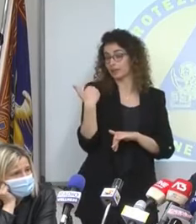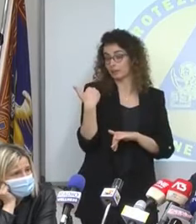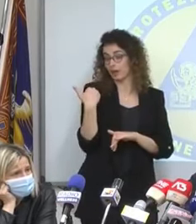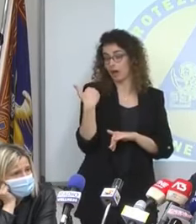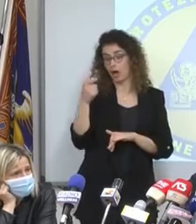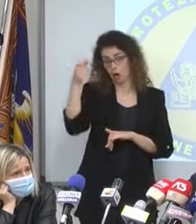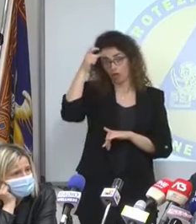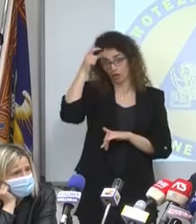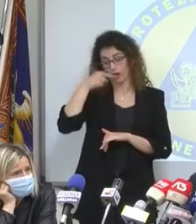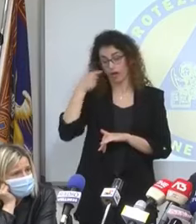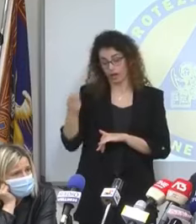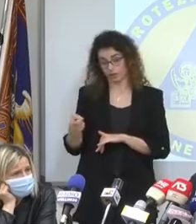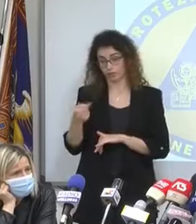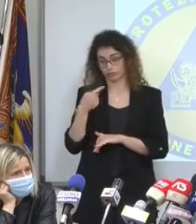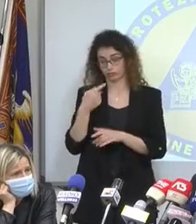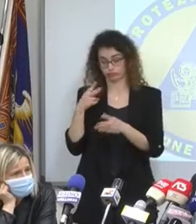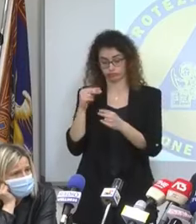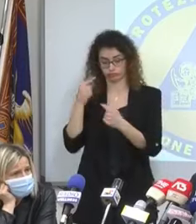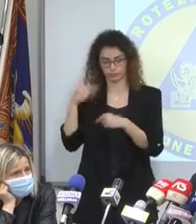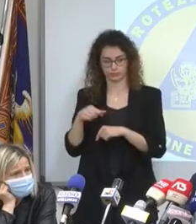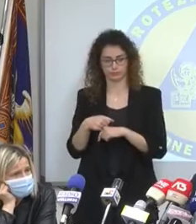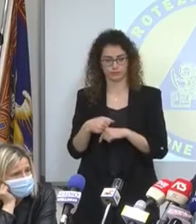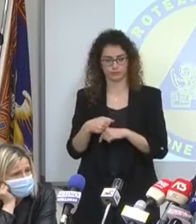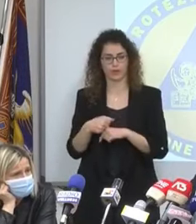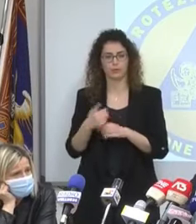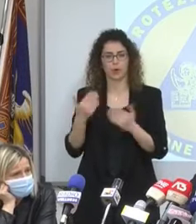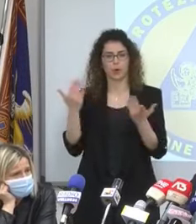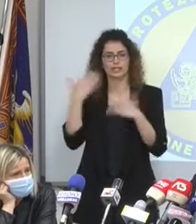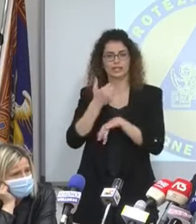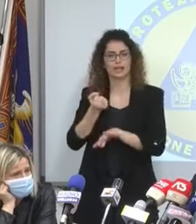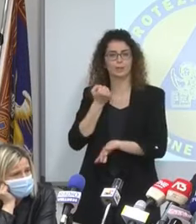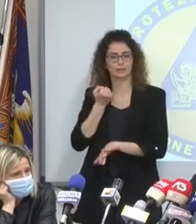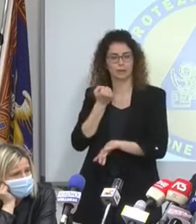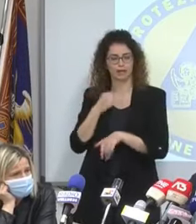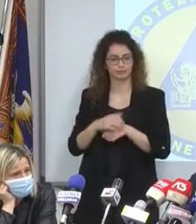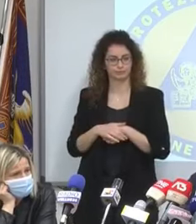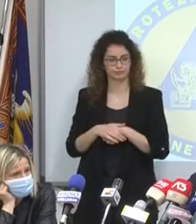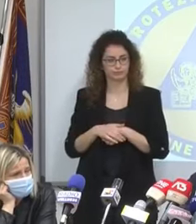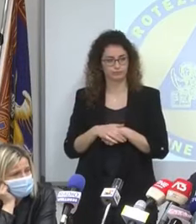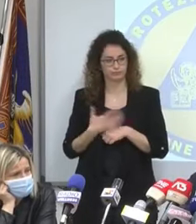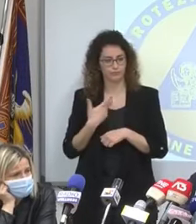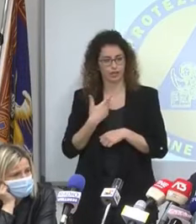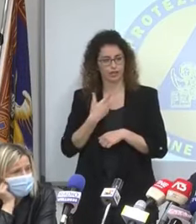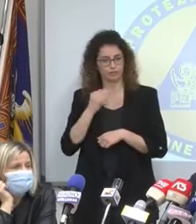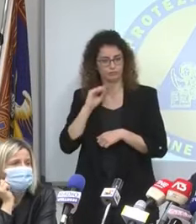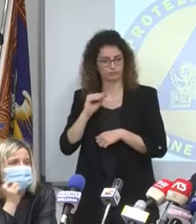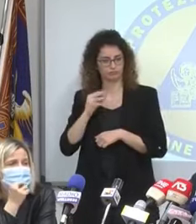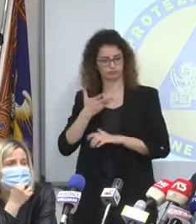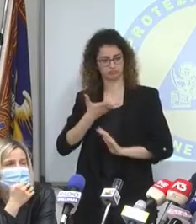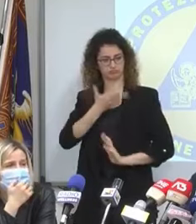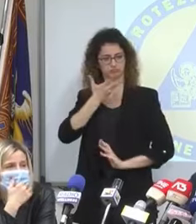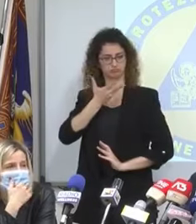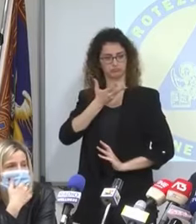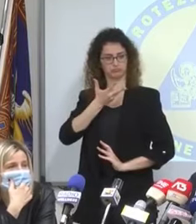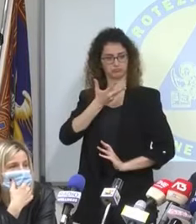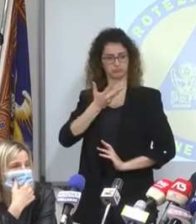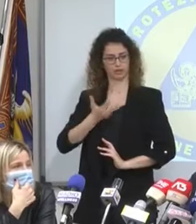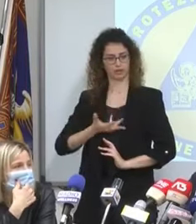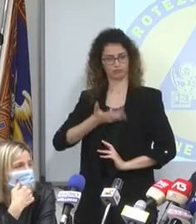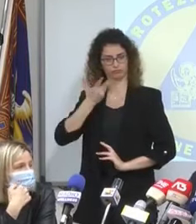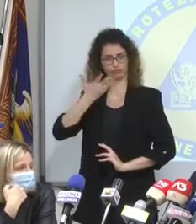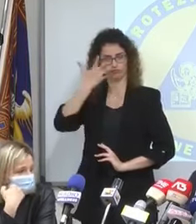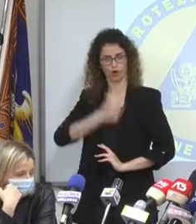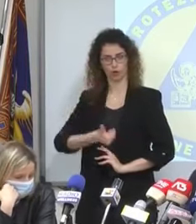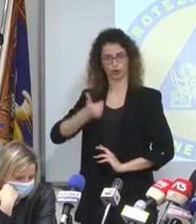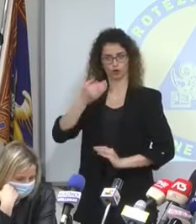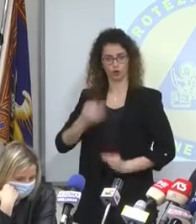con il governo di questo. Ah, cioè, la sera prima. Proprio la sera prima proprio. E l'ha chiesto in tono abbastanza, diciamo, perentorio,